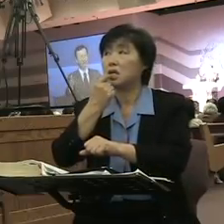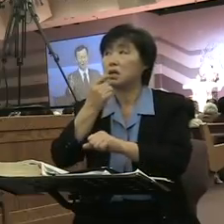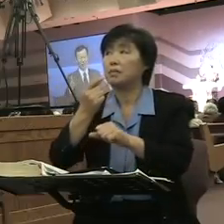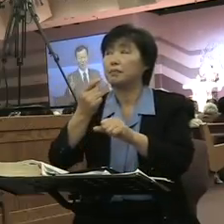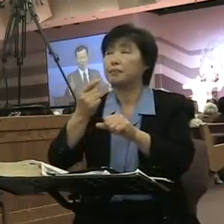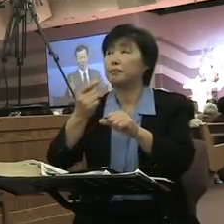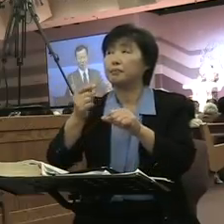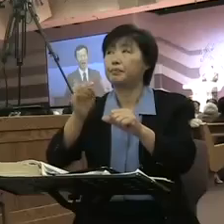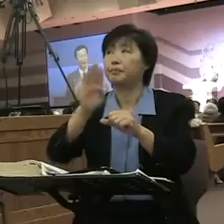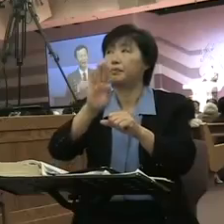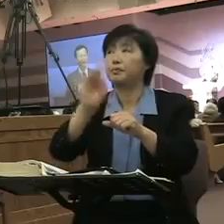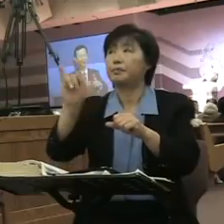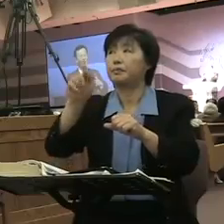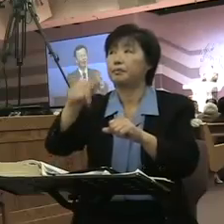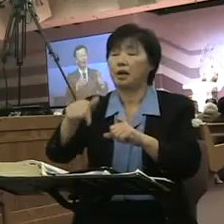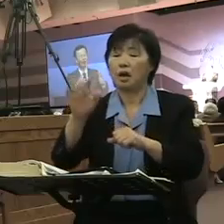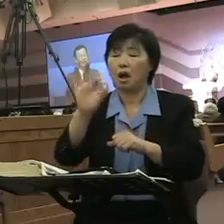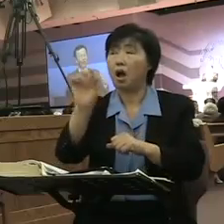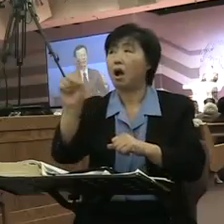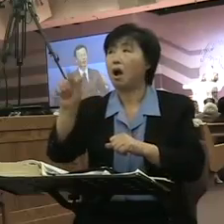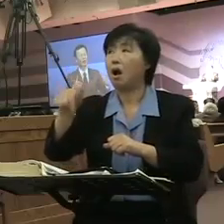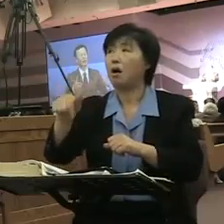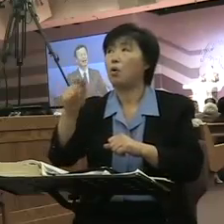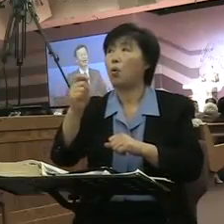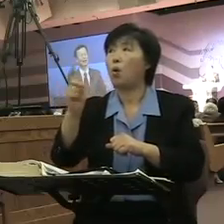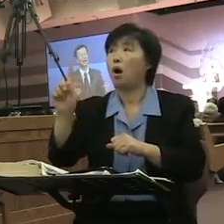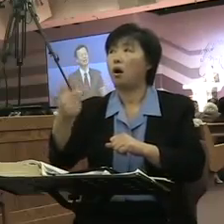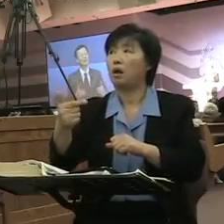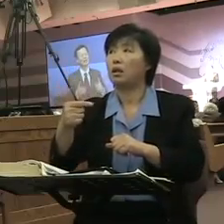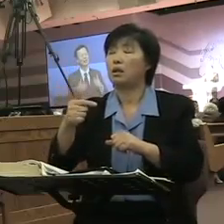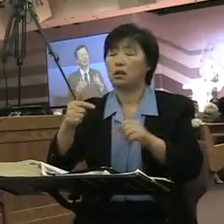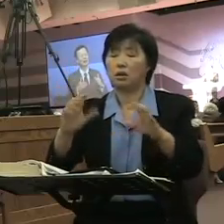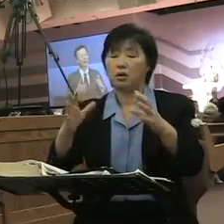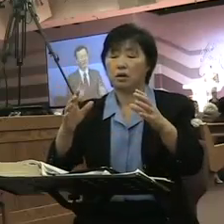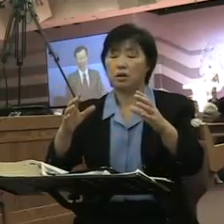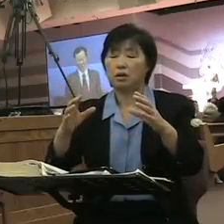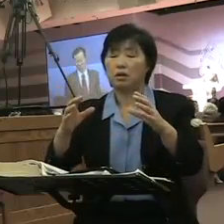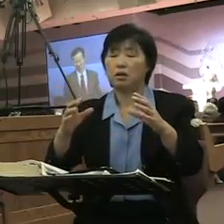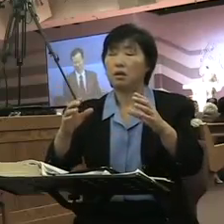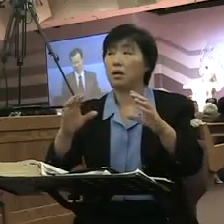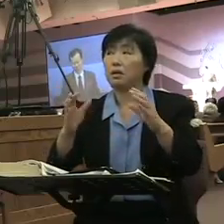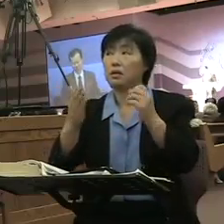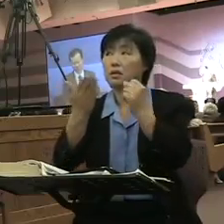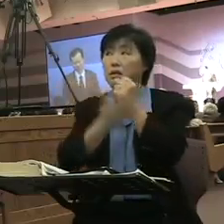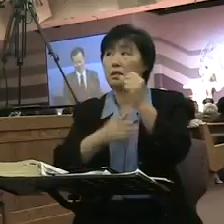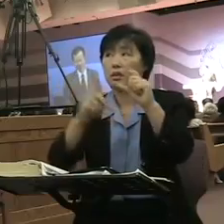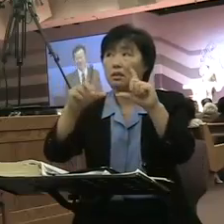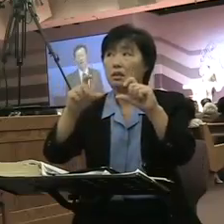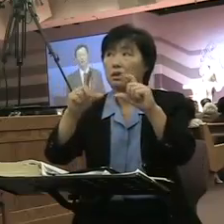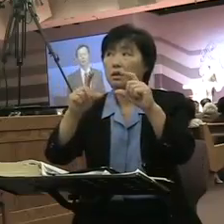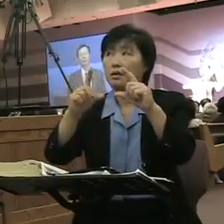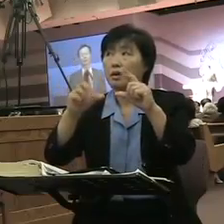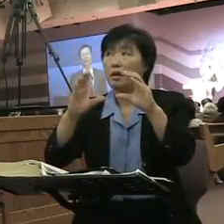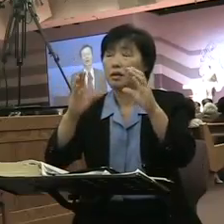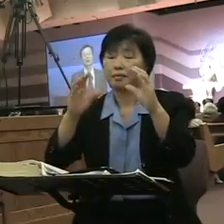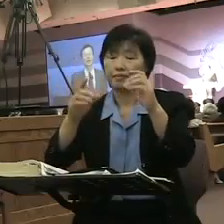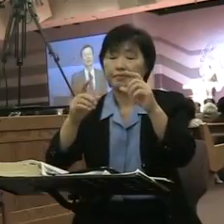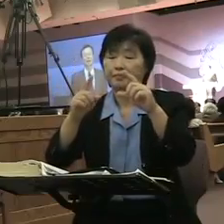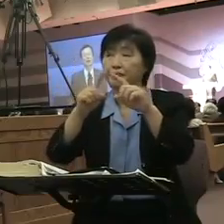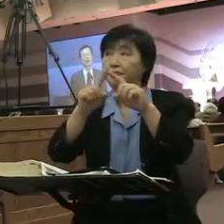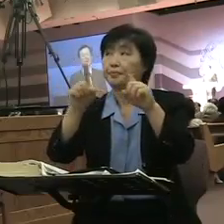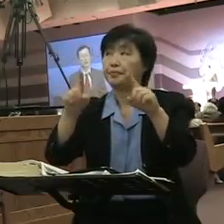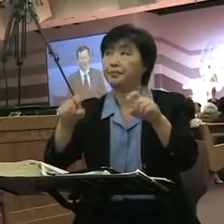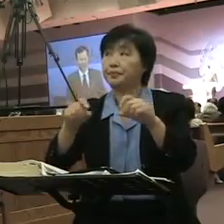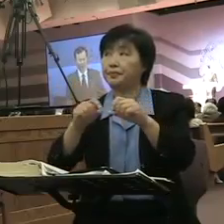위에 있었던 어느 한 어린아이의 사진을 이렇게 말해주더라고요. 그 사진은 그때 한